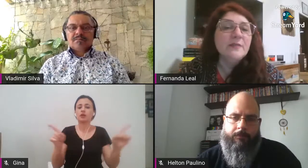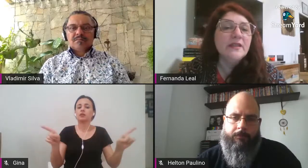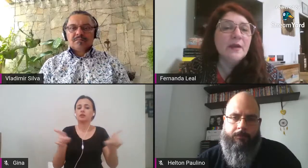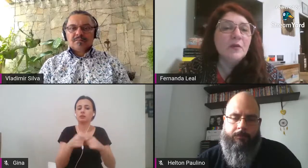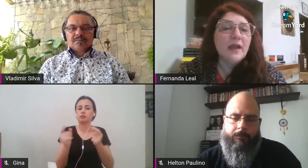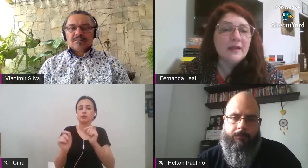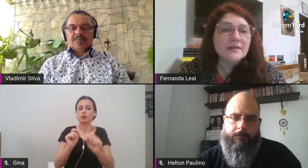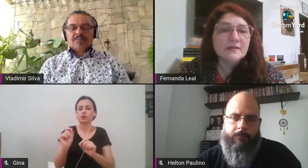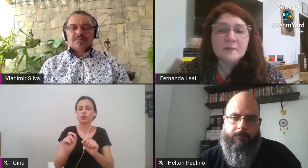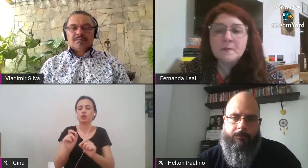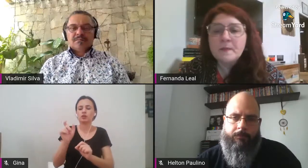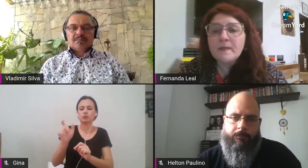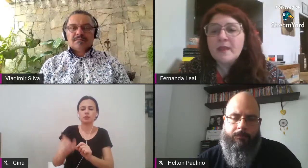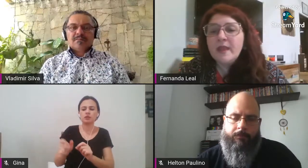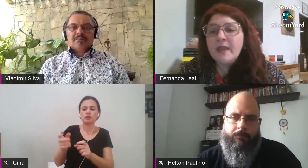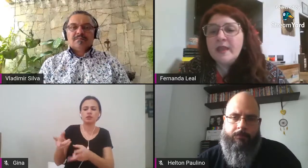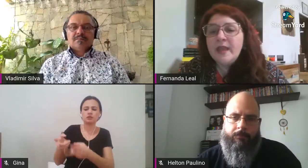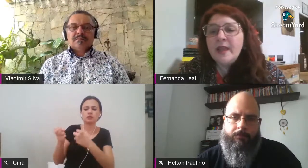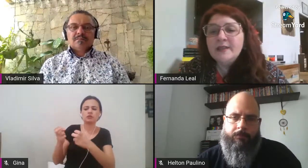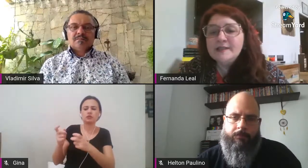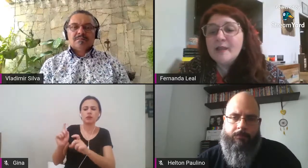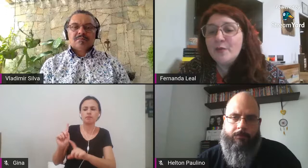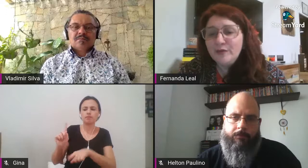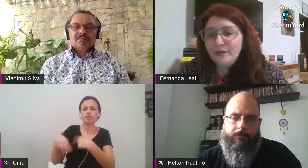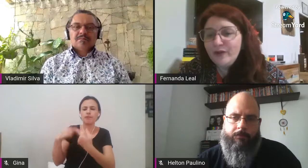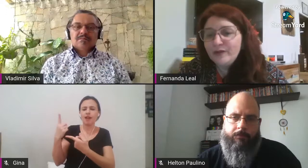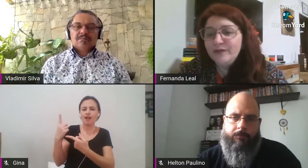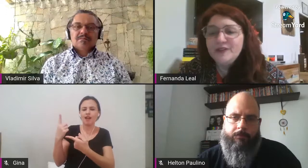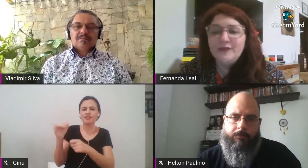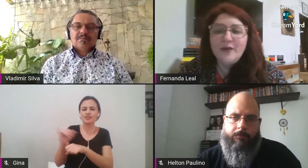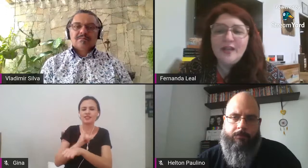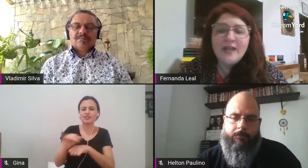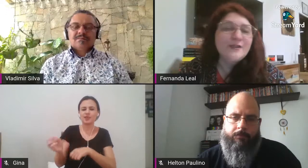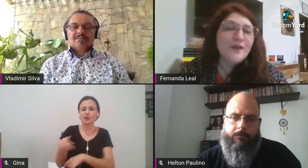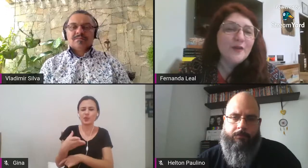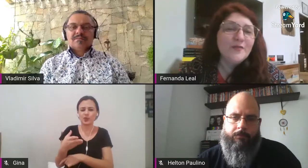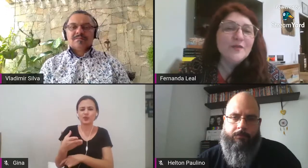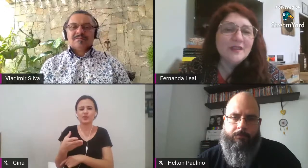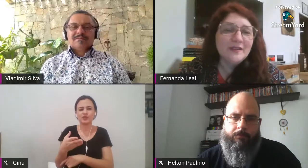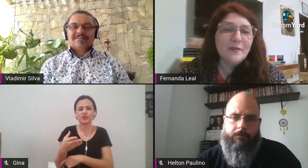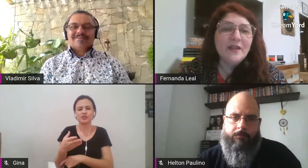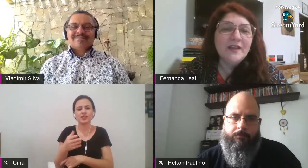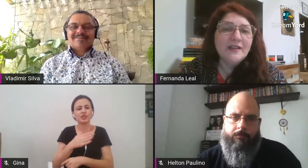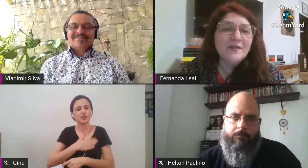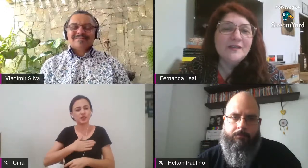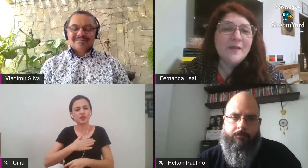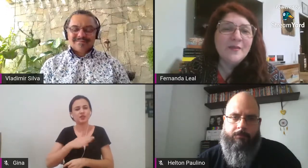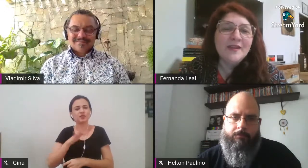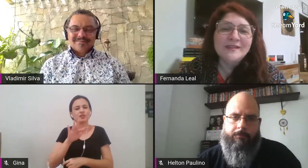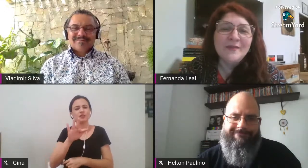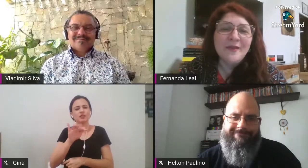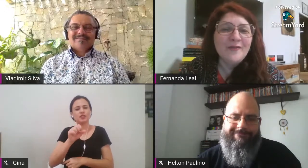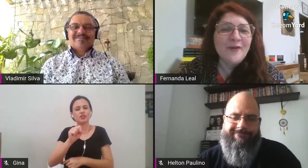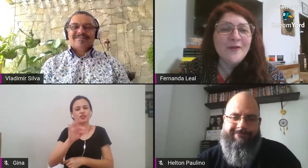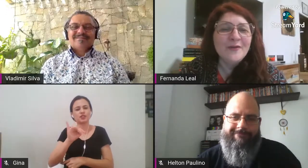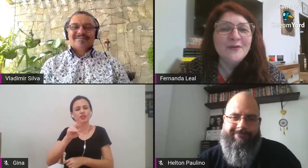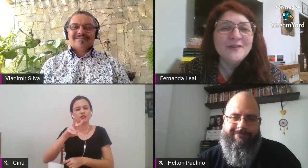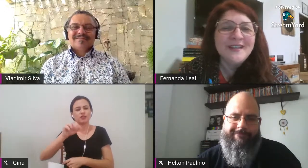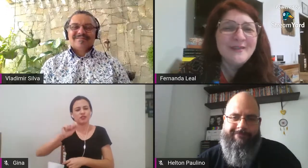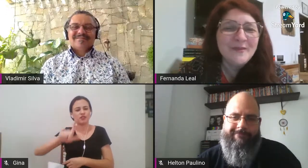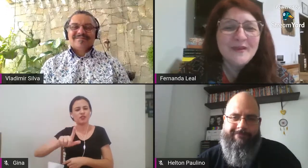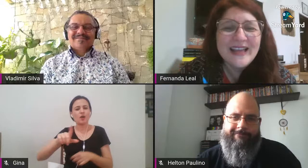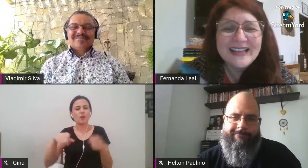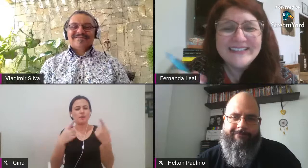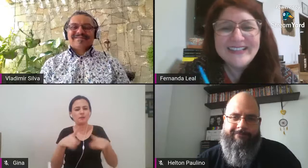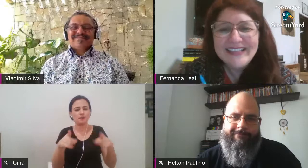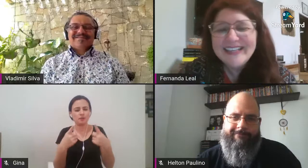saídas espetaculares. E ela diz que é muito fã do Festival Internacional de Música de Campina Grande, eu sei, porque sempre que eu vou, eu encontro